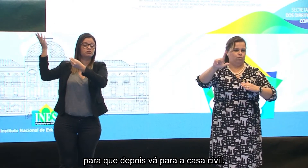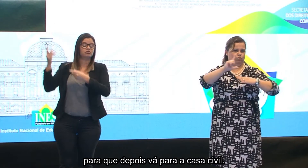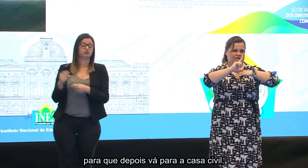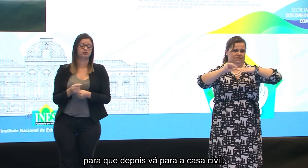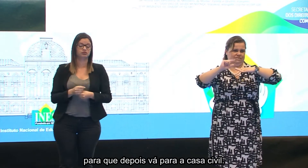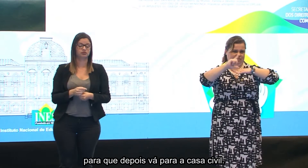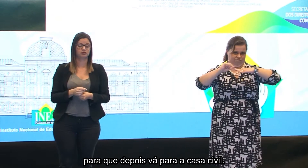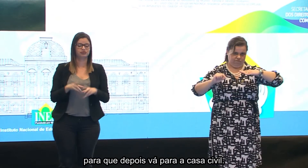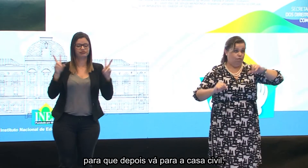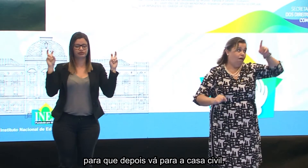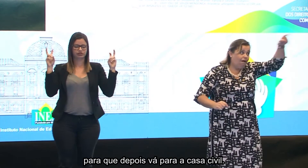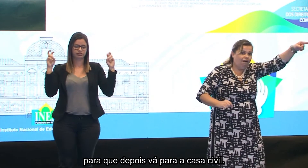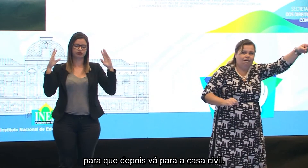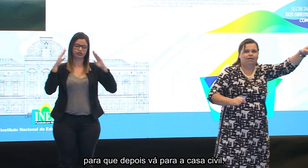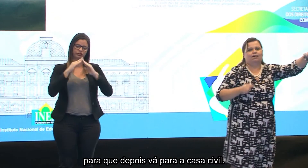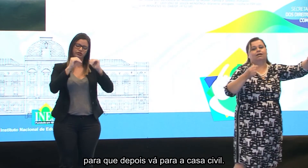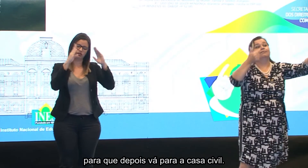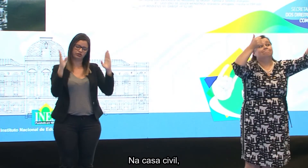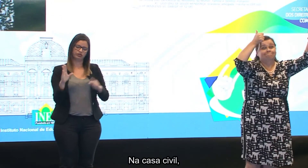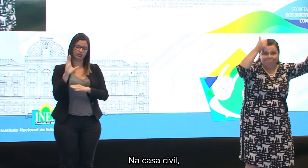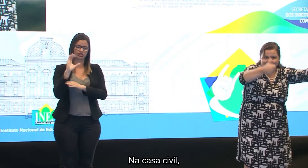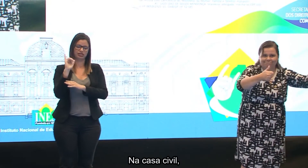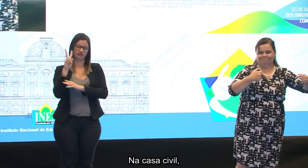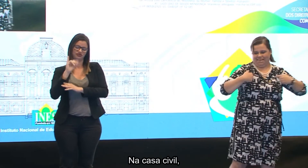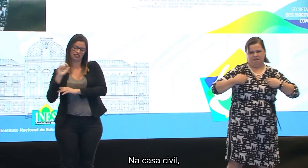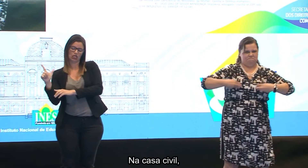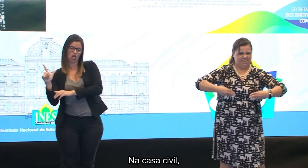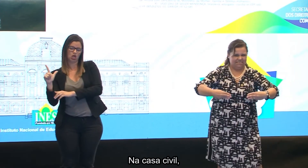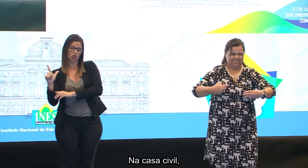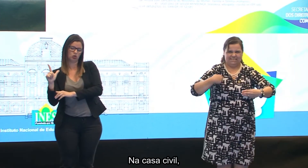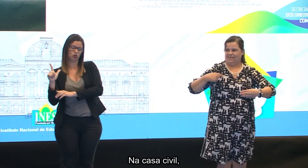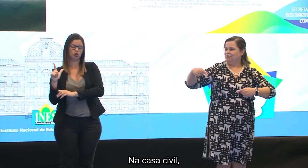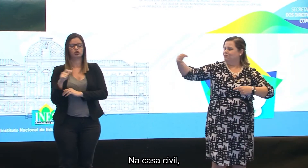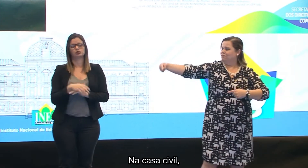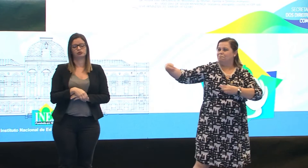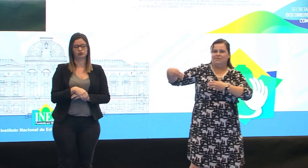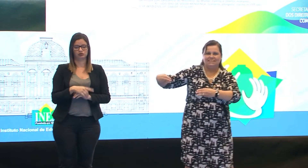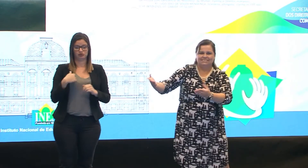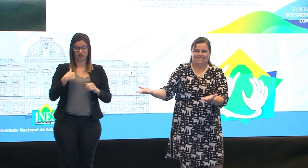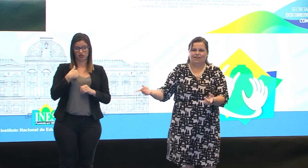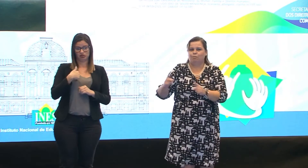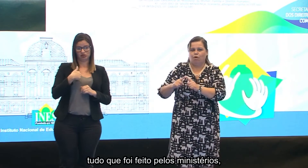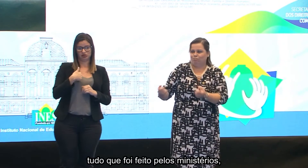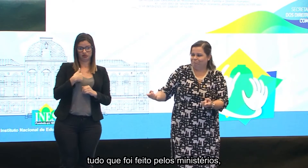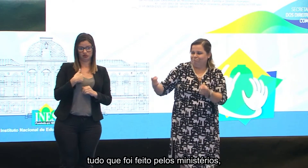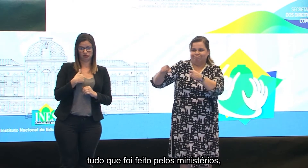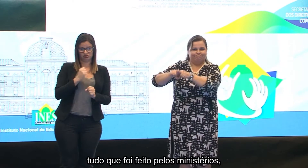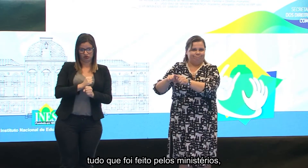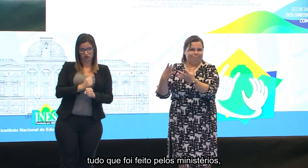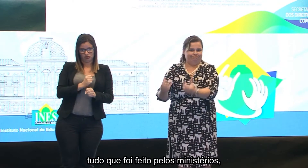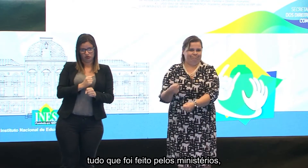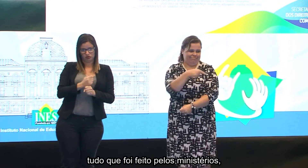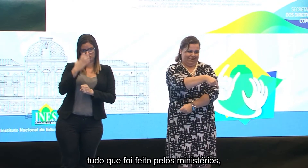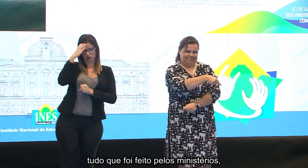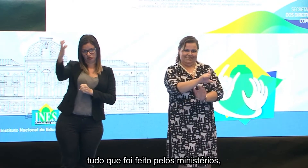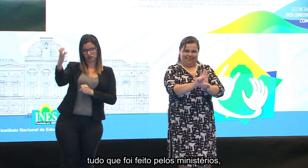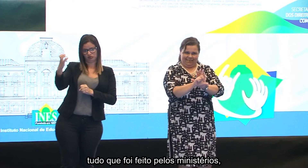depois vá para a Casa Civil, e assim na Casa Civil, tudo que foi feito